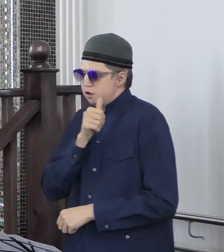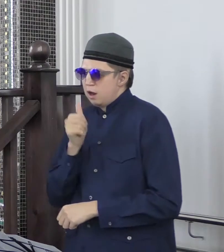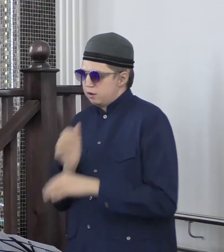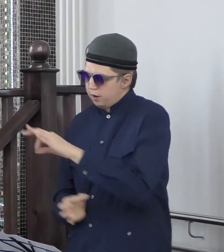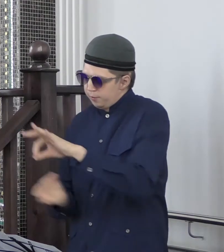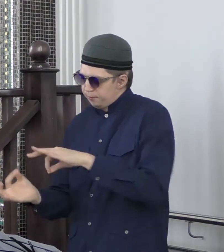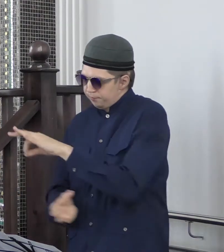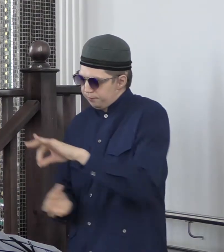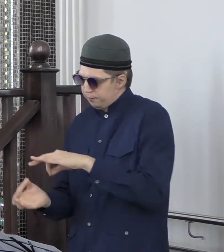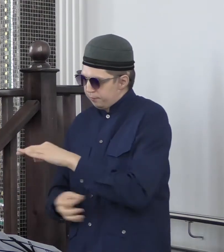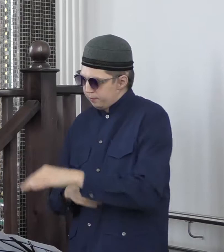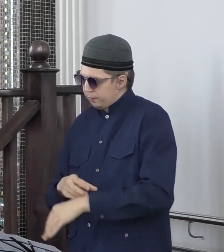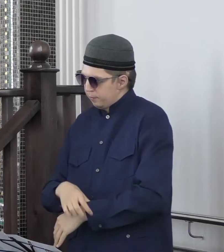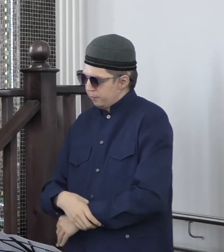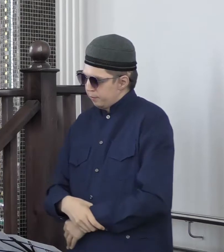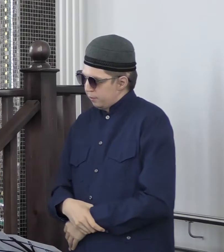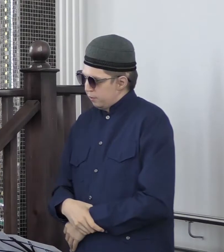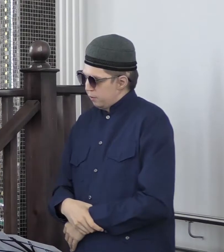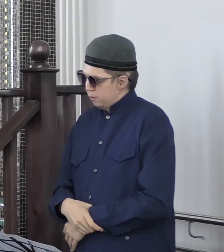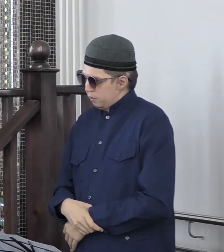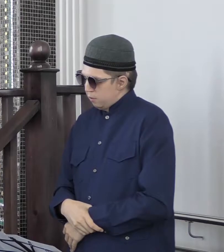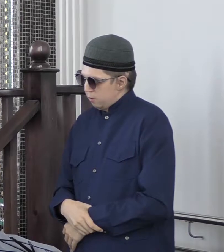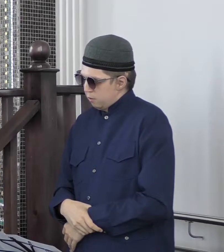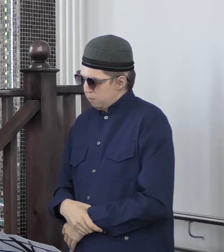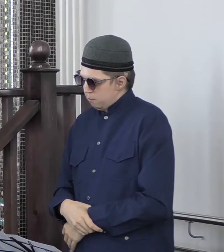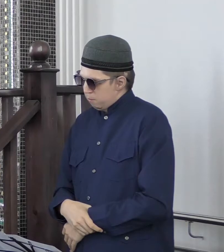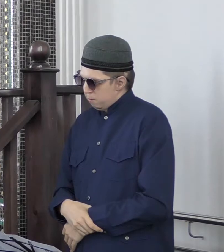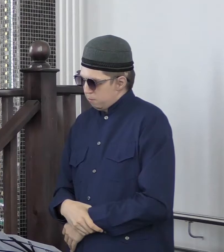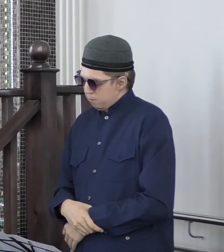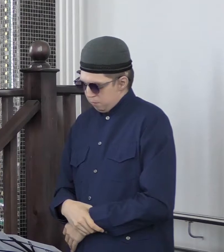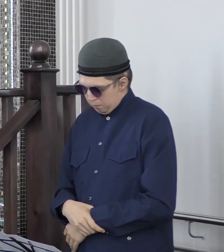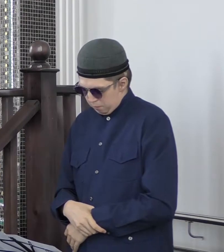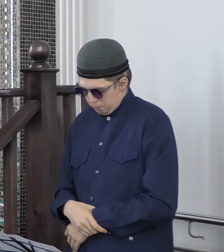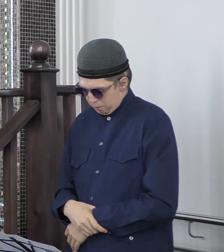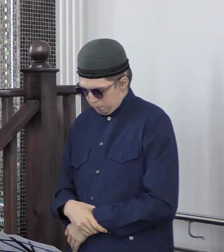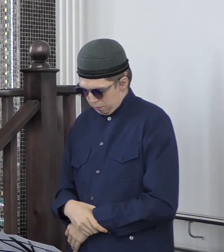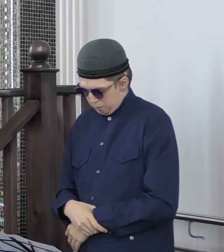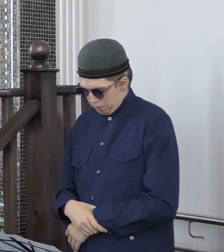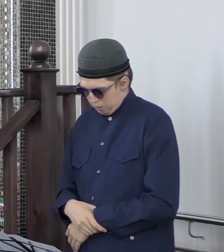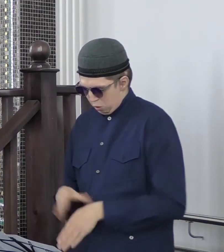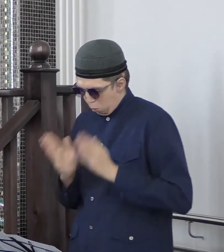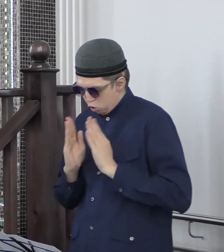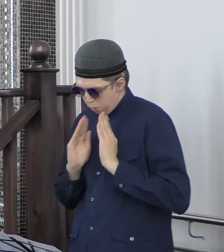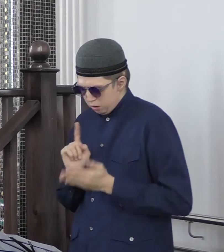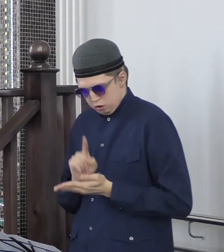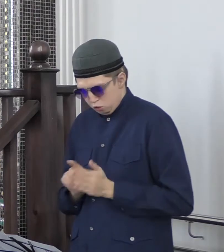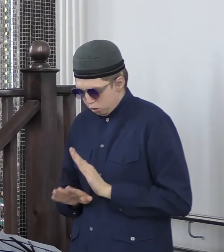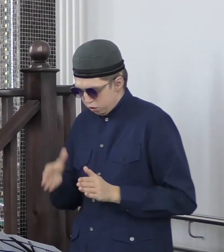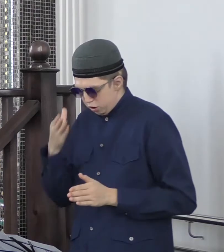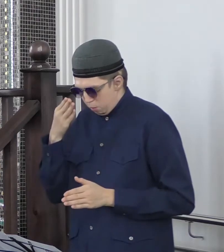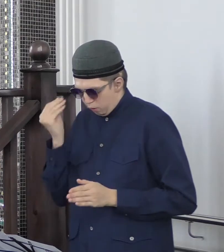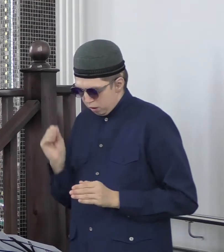Әкесі болмаған кіші. Әлі әкесі болса, әлесінде бұл мақалында етім түгіл, әлі әкесі